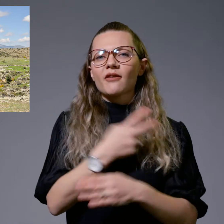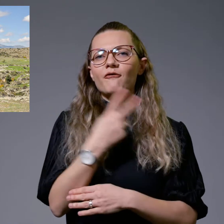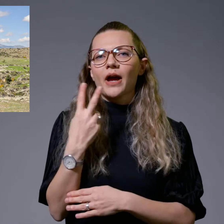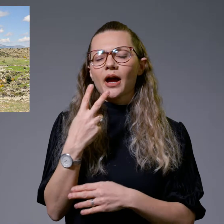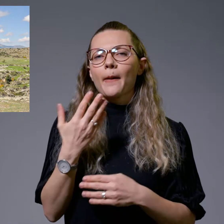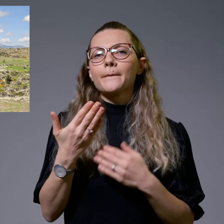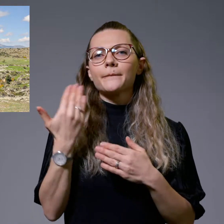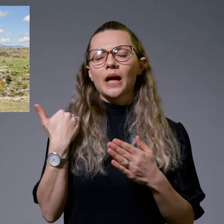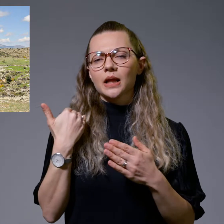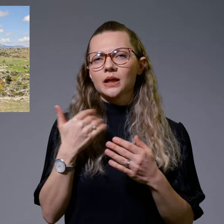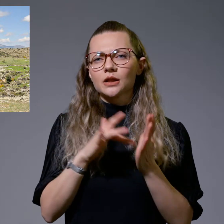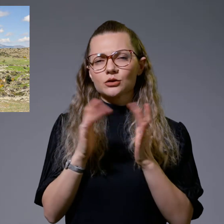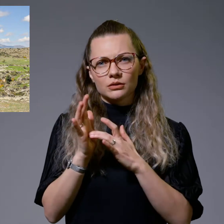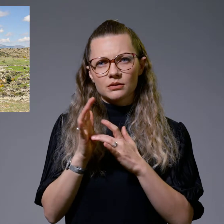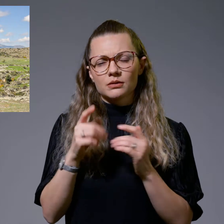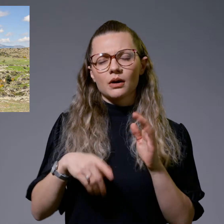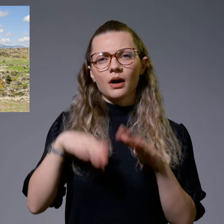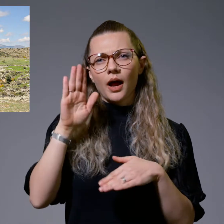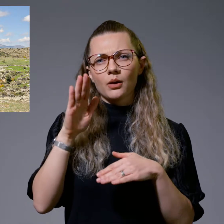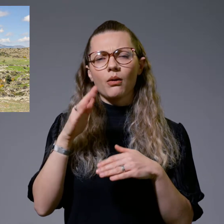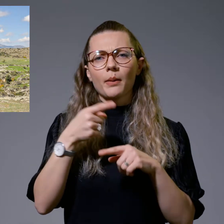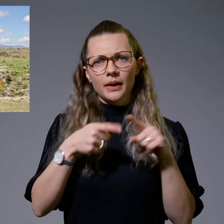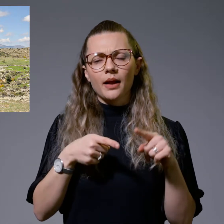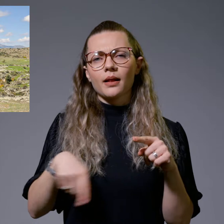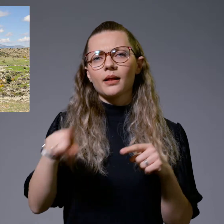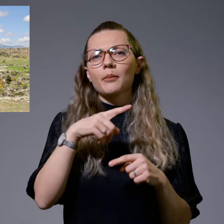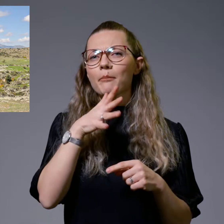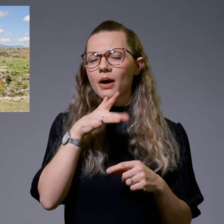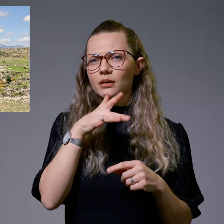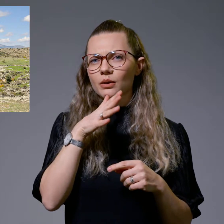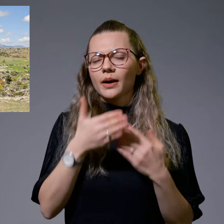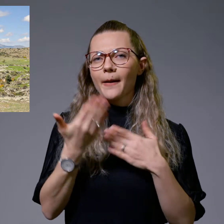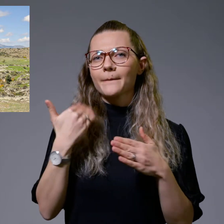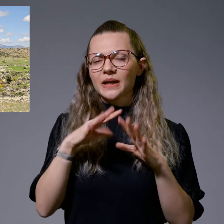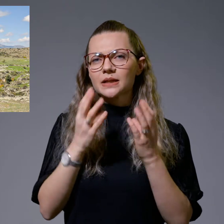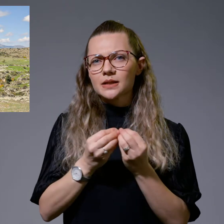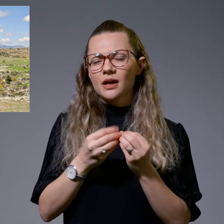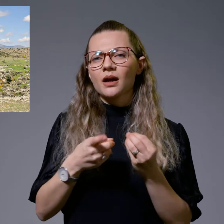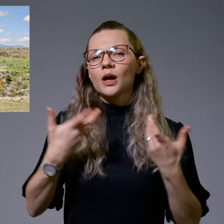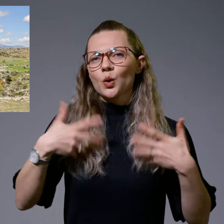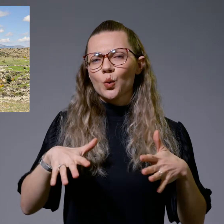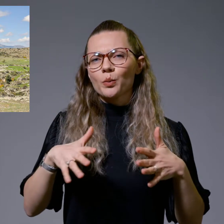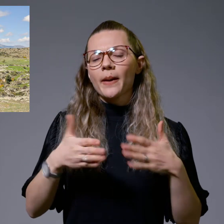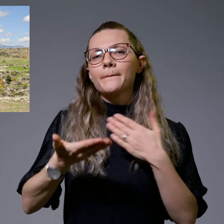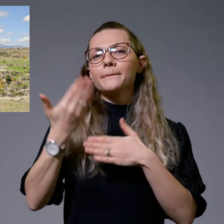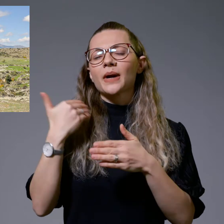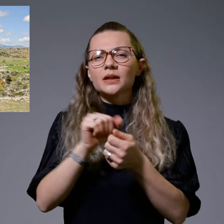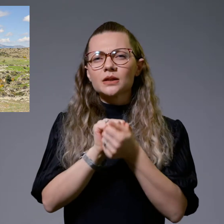ера, најголемиот дел од Македонија, пред се, го губи праисторискиот карактер